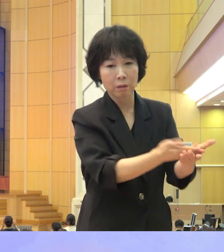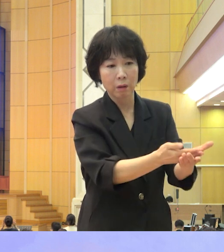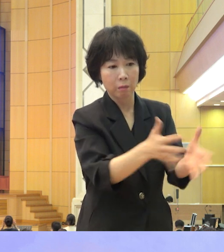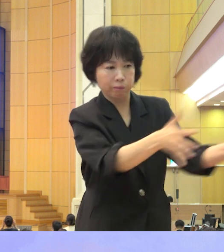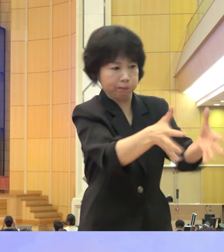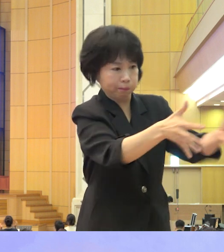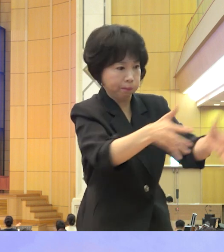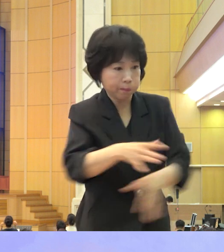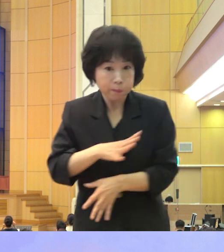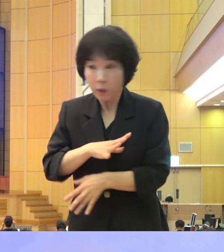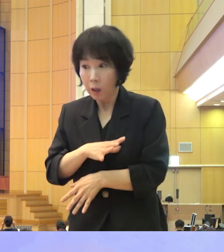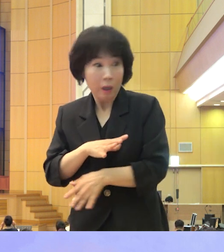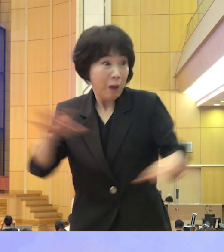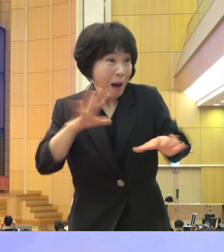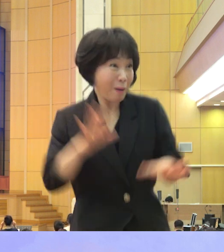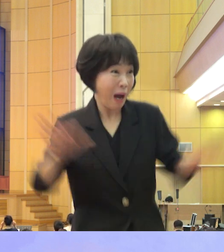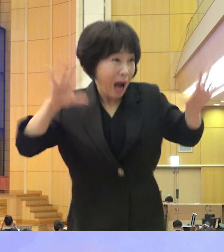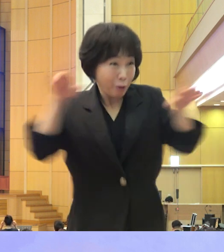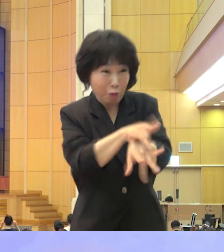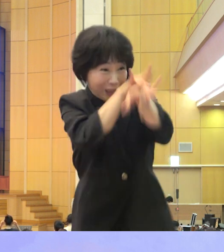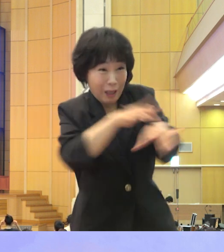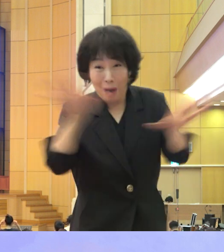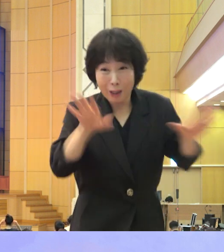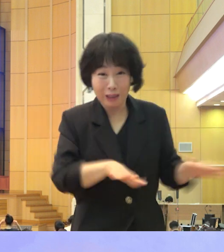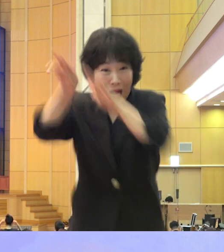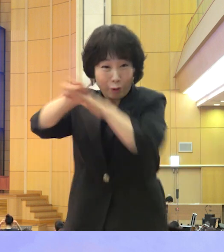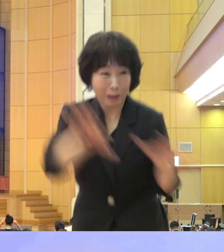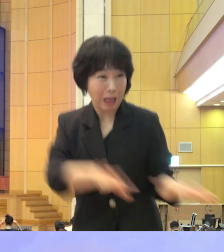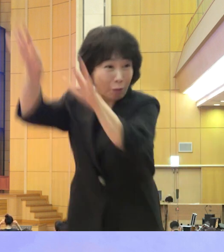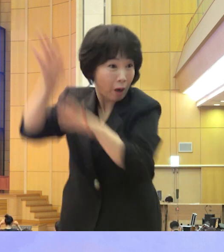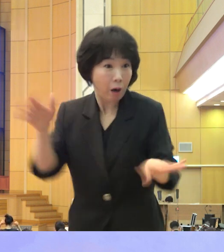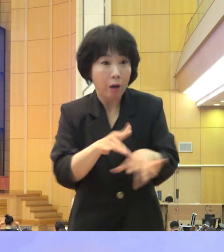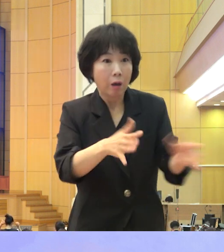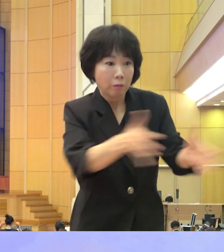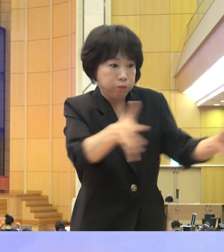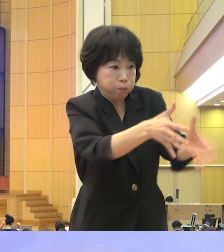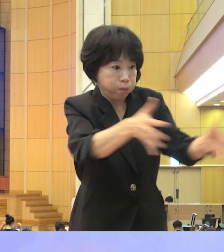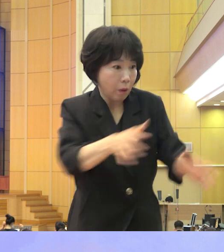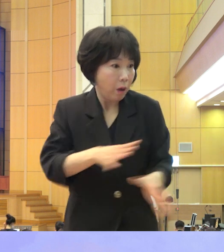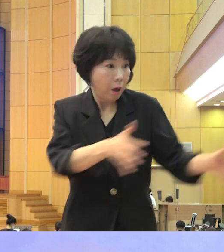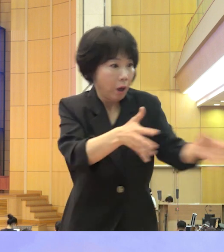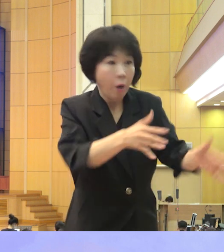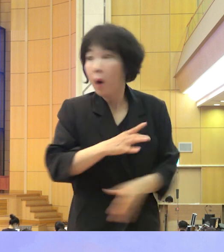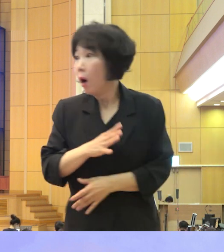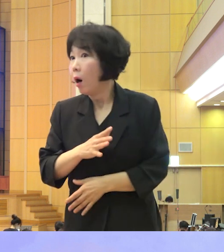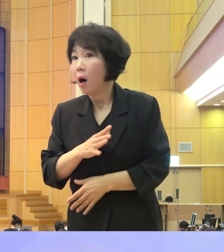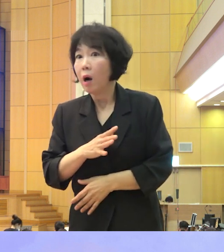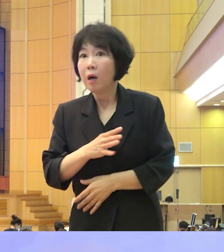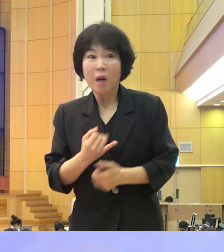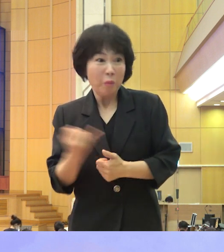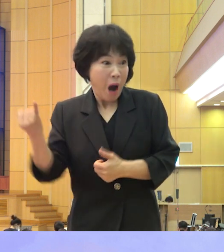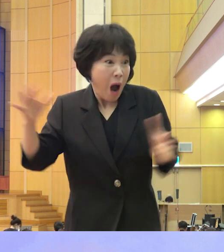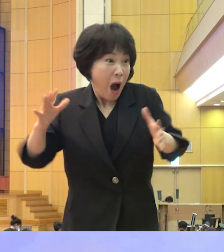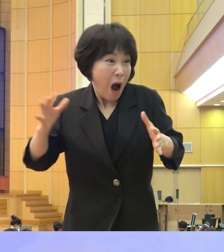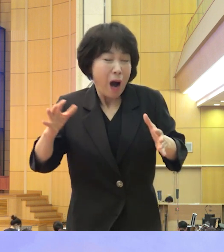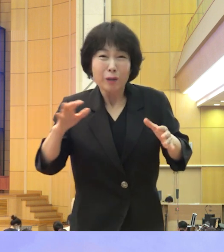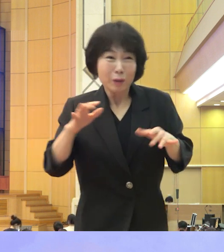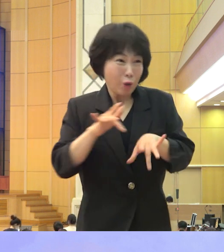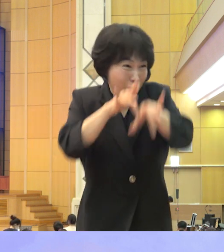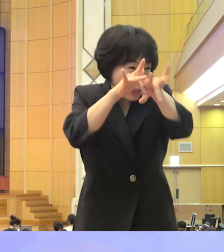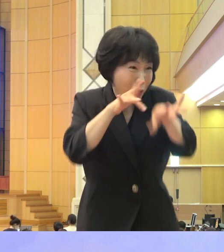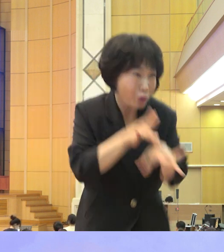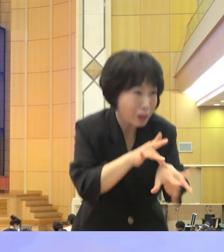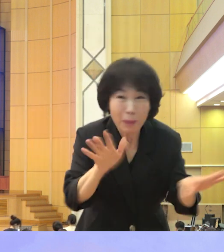다 도망가 버렸어. 귀신이다. 다 도망갔어요. 거기에 아내 되는 사람도,